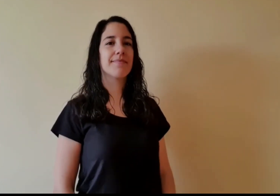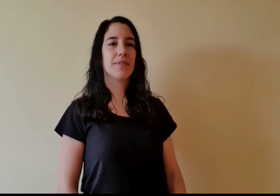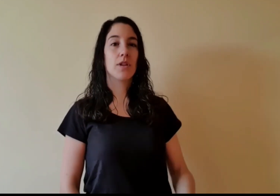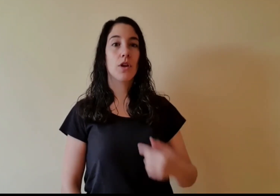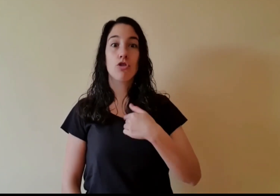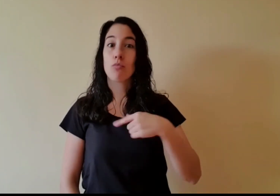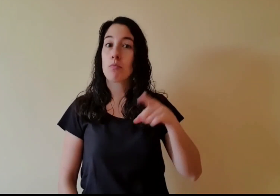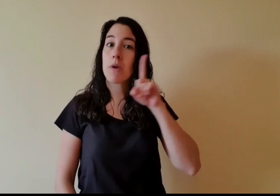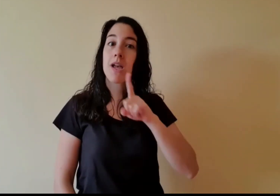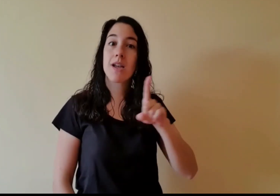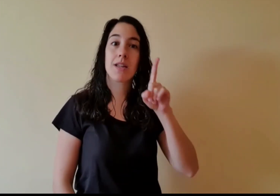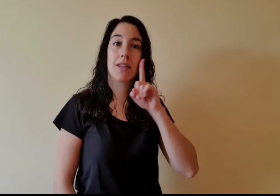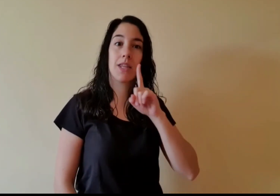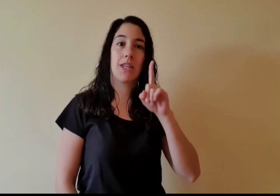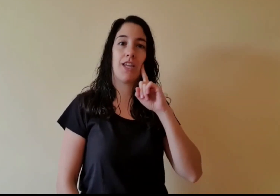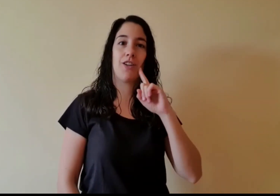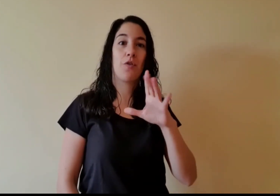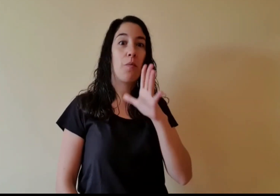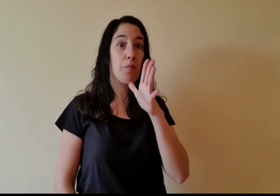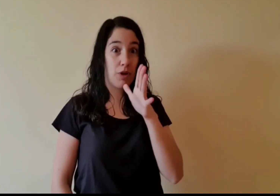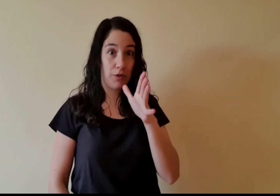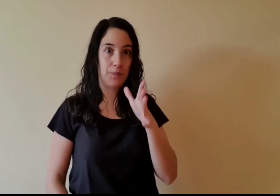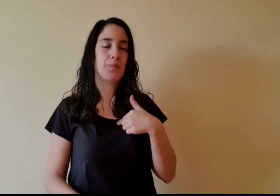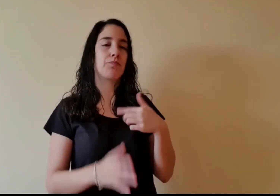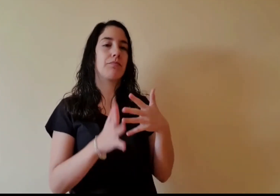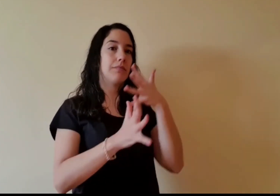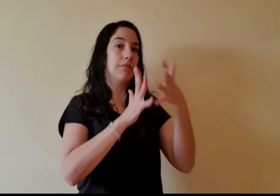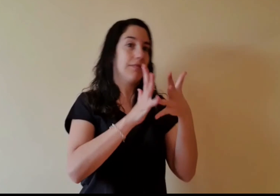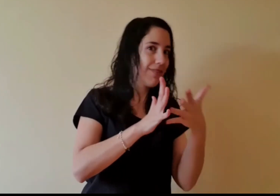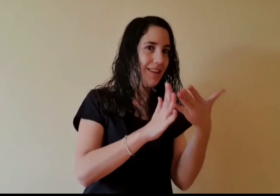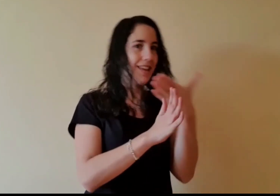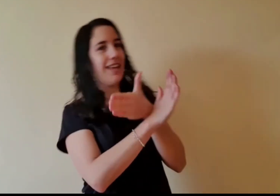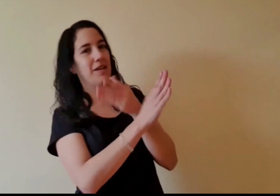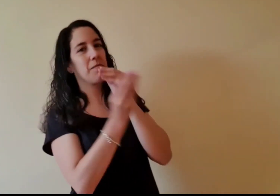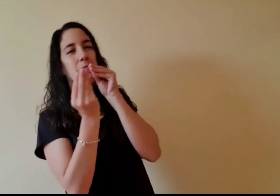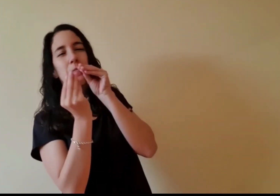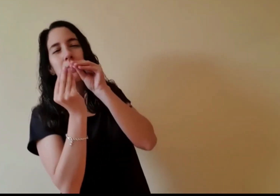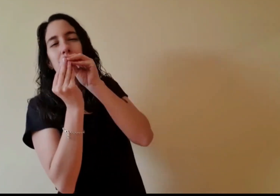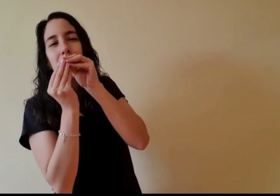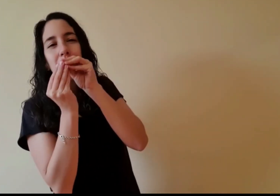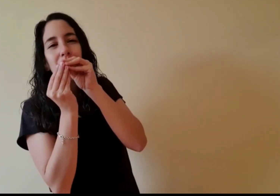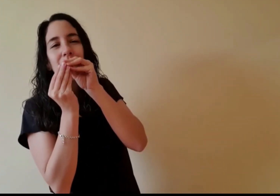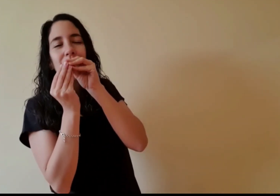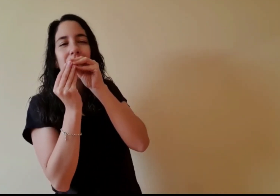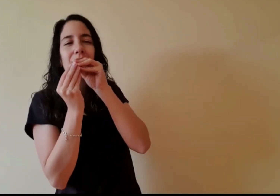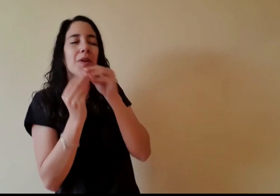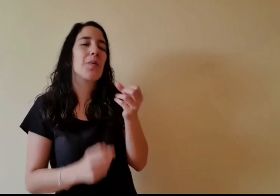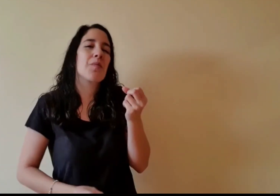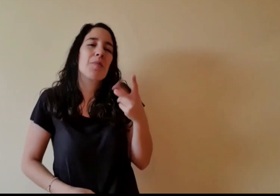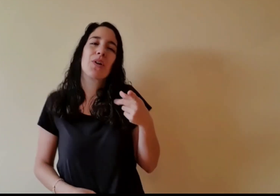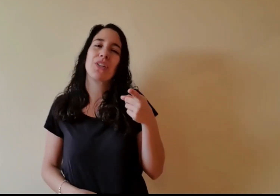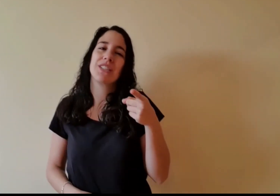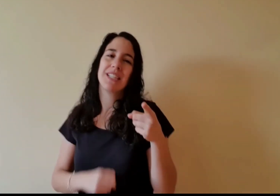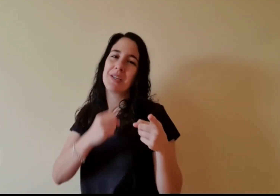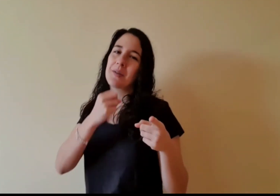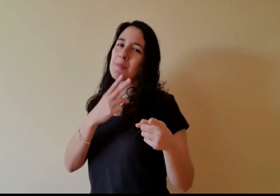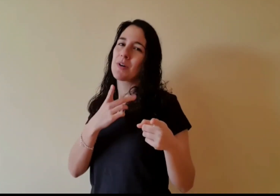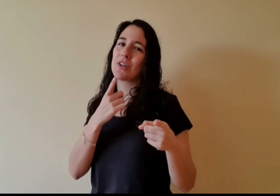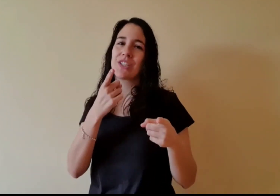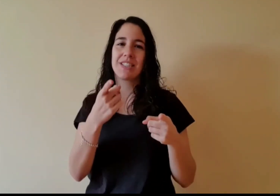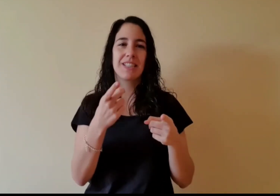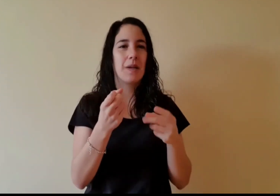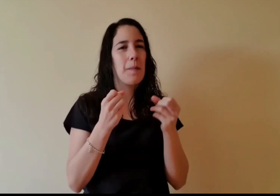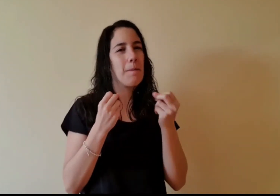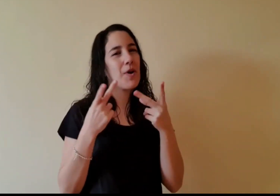Soy un embustero, por eso callo y te beso primero. Por ti,